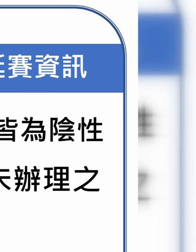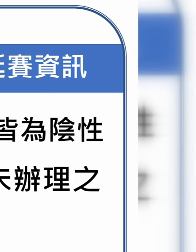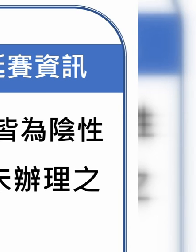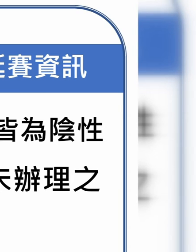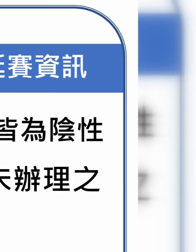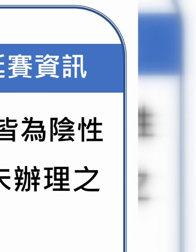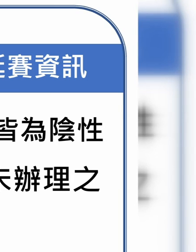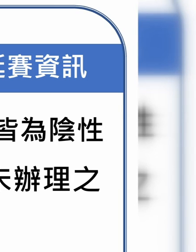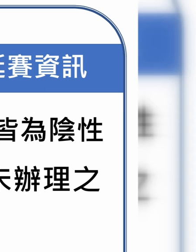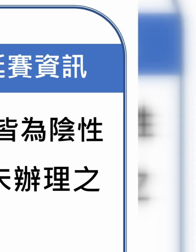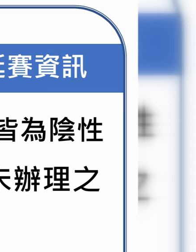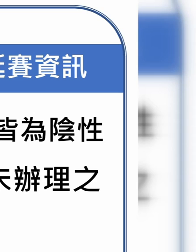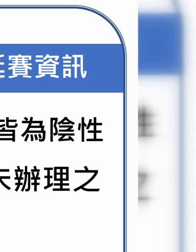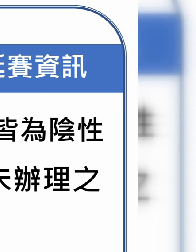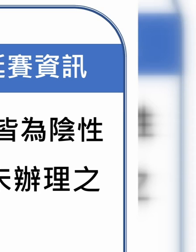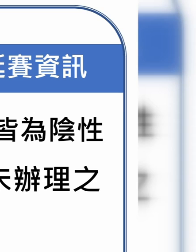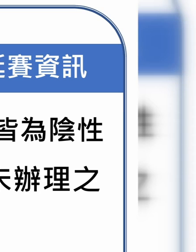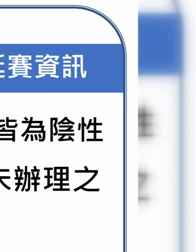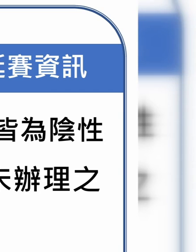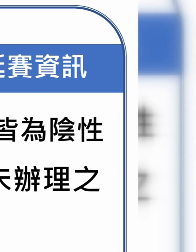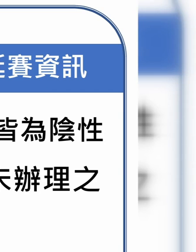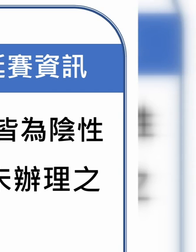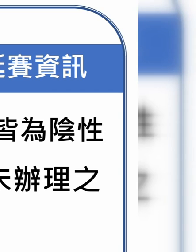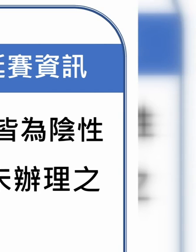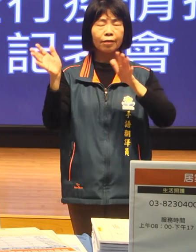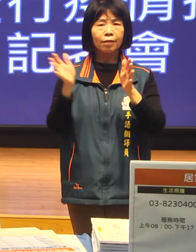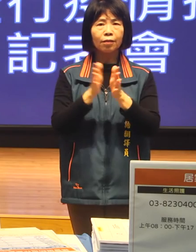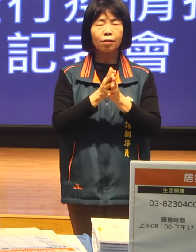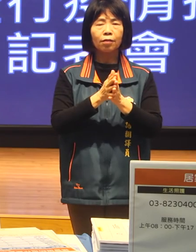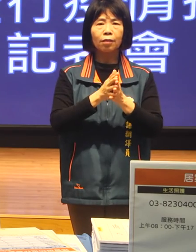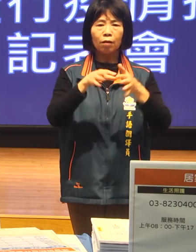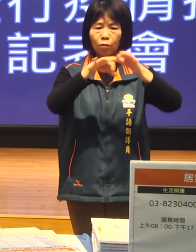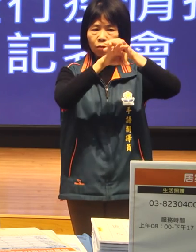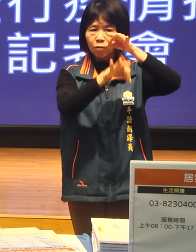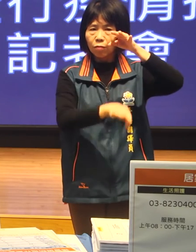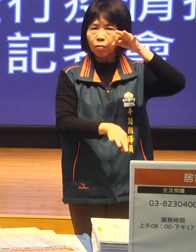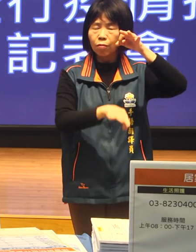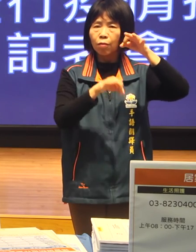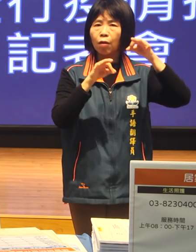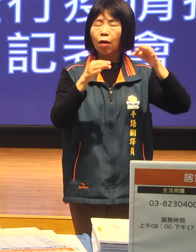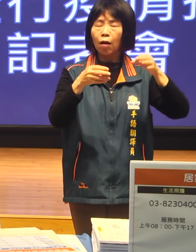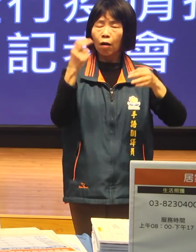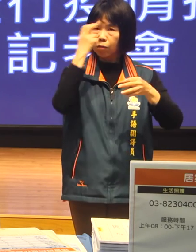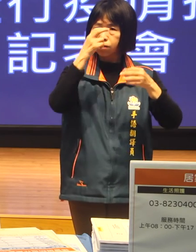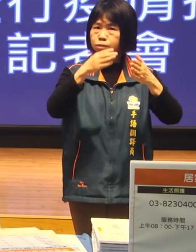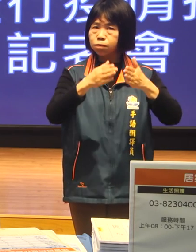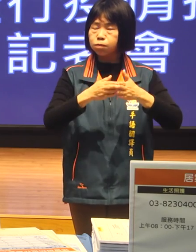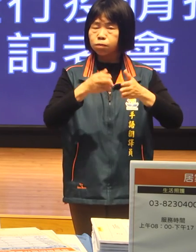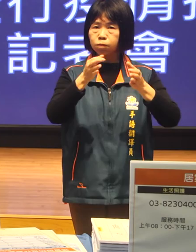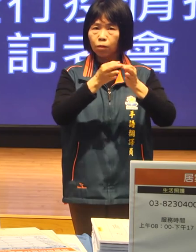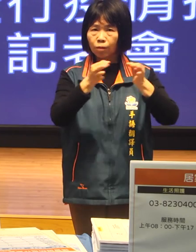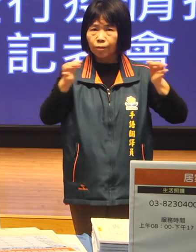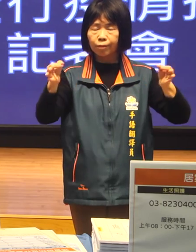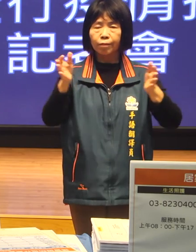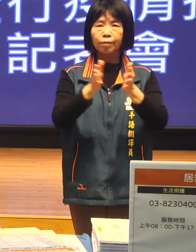昨天的一个快筛情形，我们总共照测的需要筛检的人数